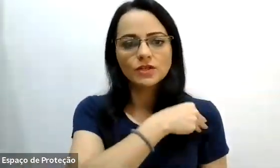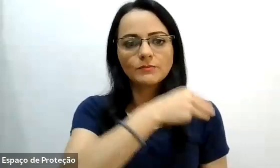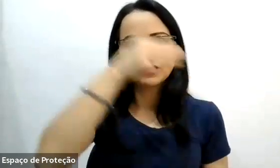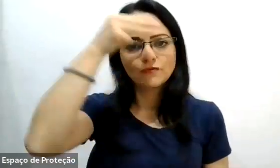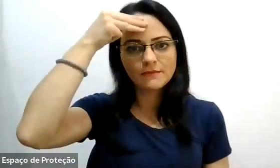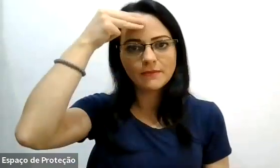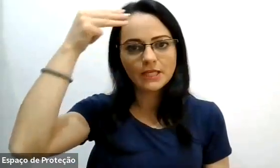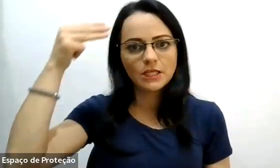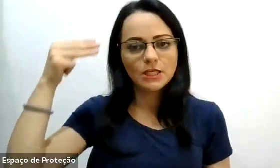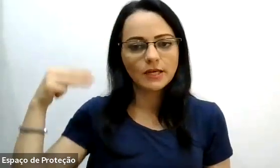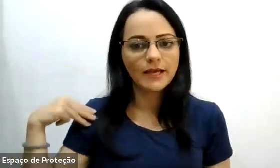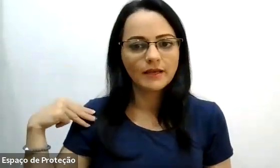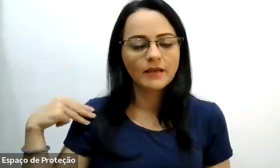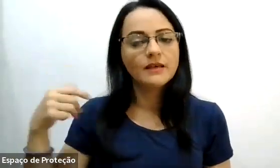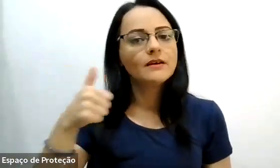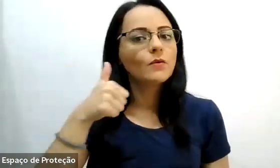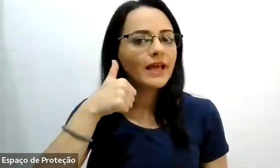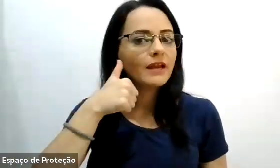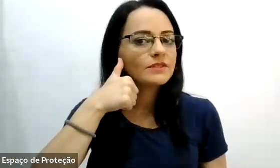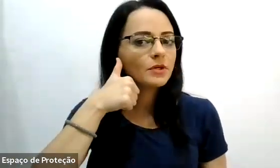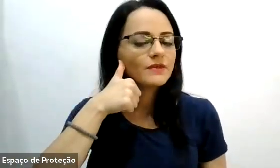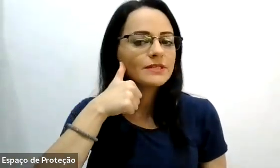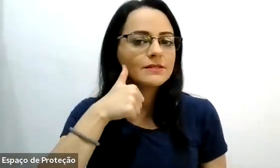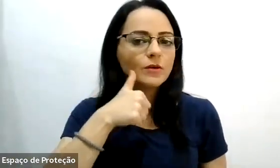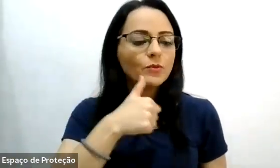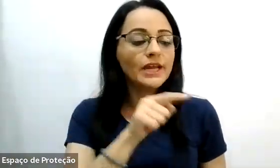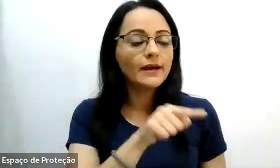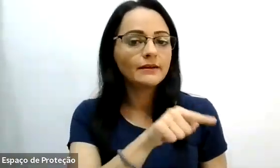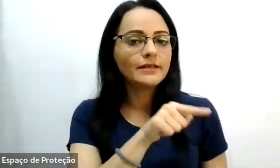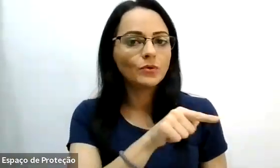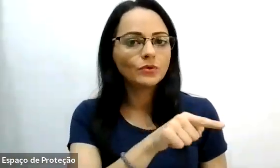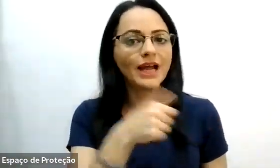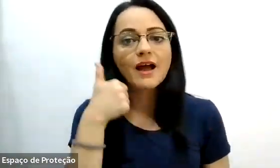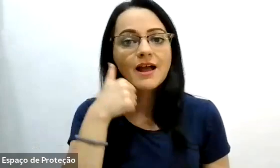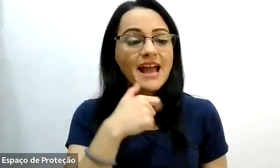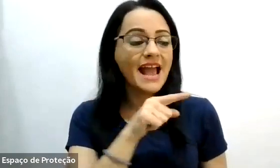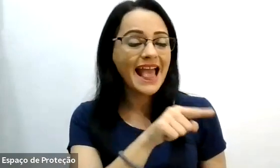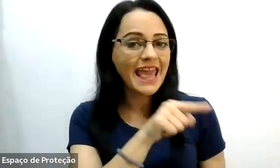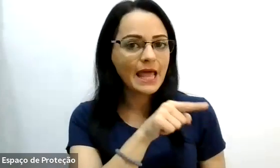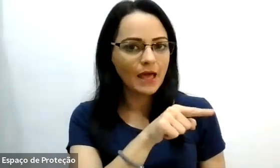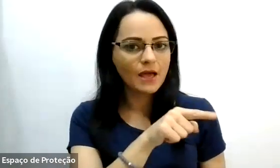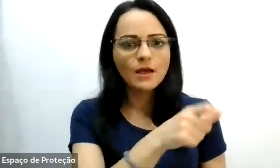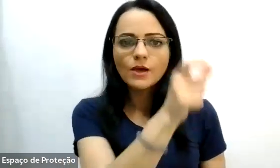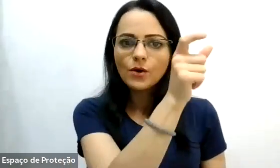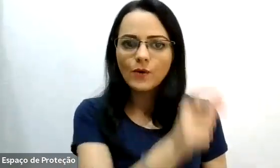já acabou de fazer Maria, né? O ela você pode fazer assim, ó, mulher e apontar. Ela ou